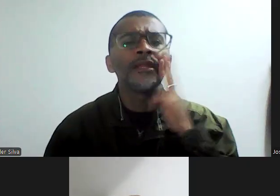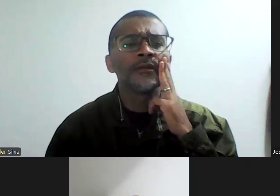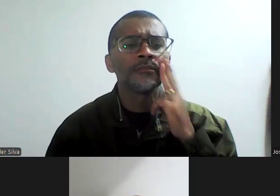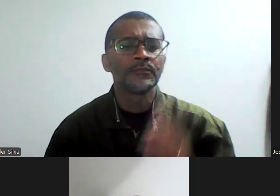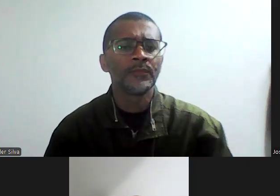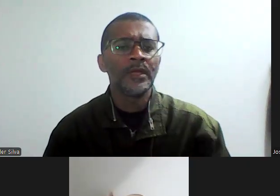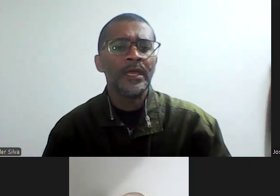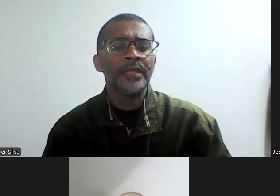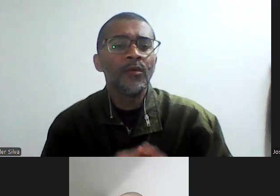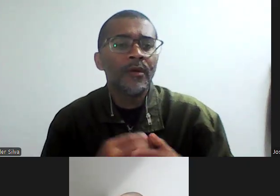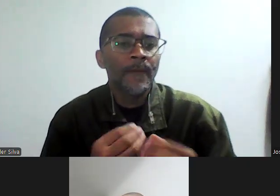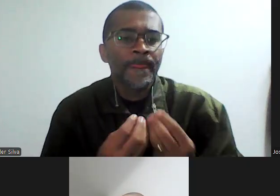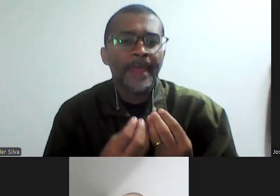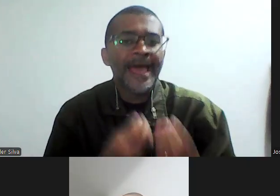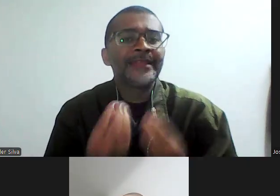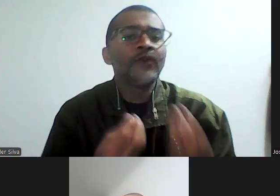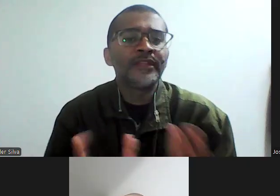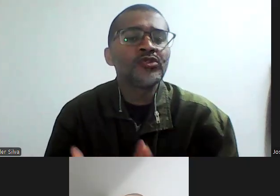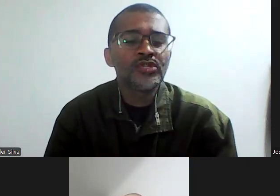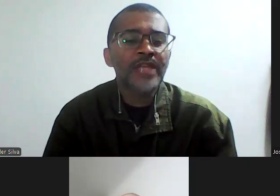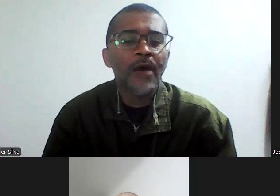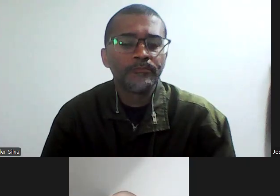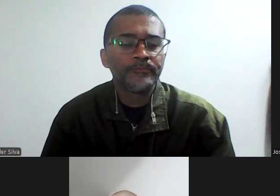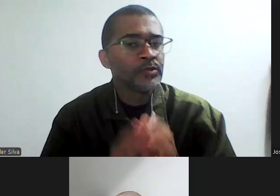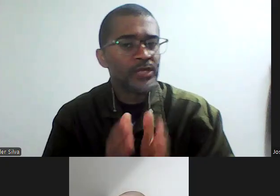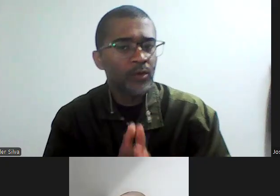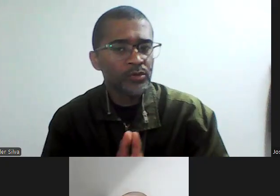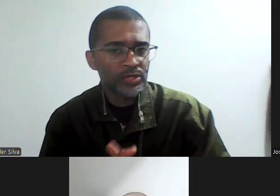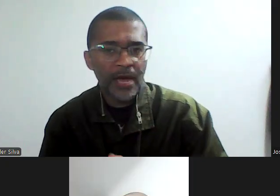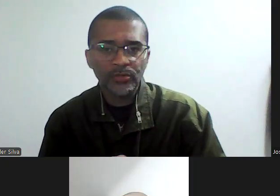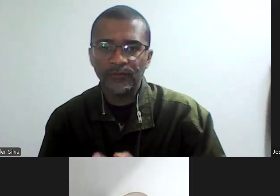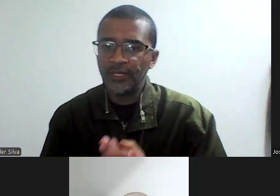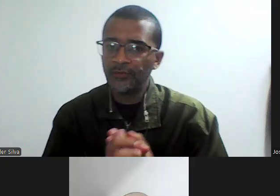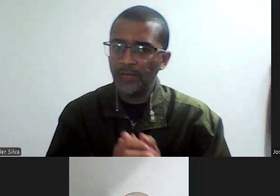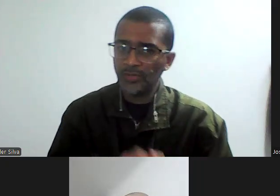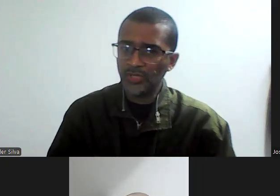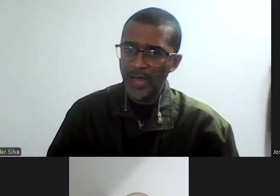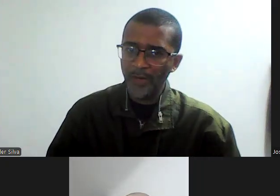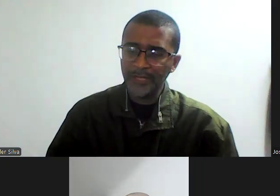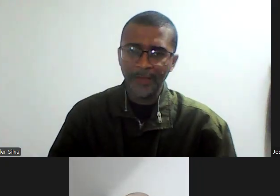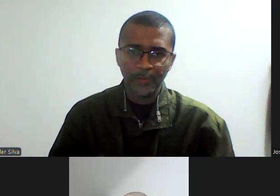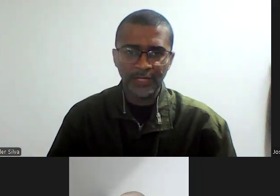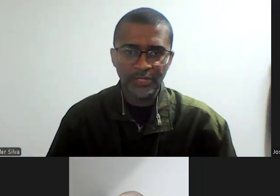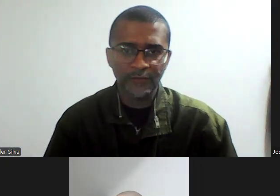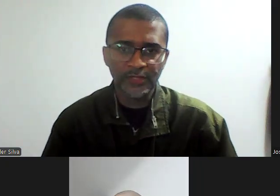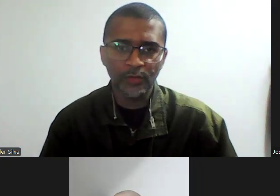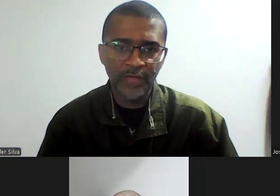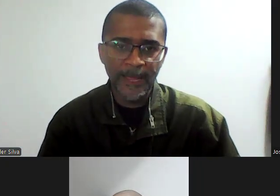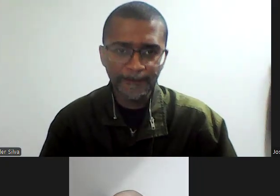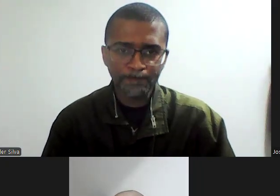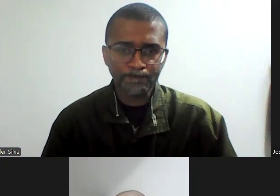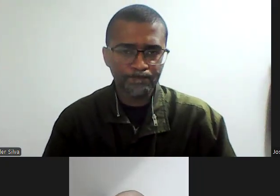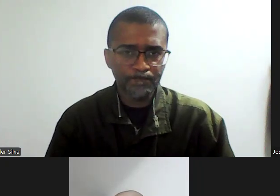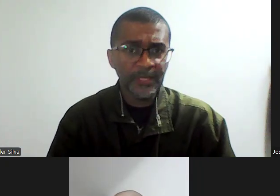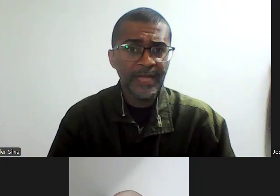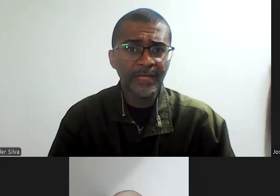Onde o Éder? Então, cada um vai ter o seu sinal. Não sei qual é o seu sinal, se você não tem o seu sinal ainda, é importante que você o